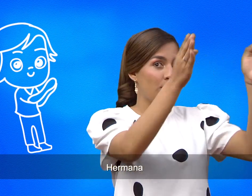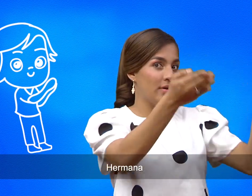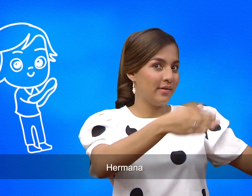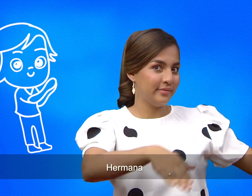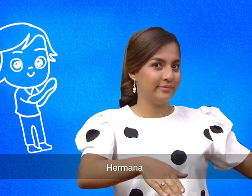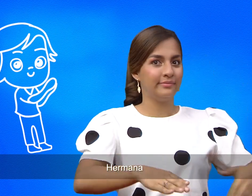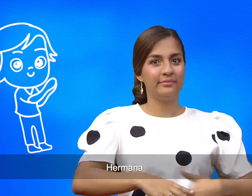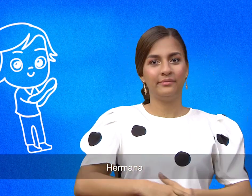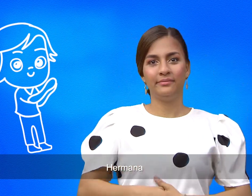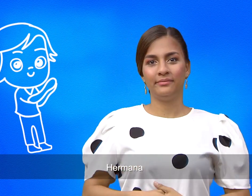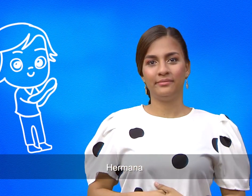Hermana.